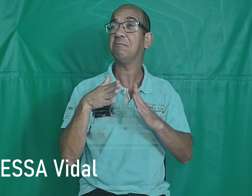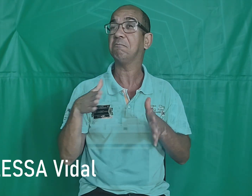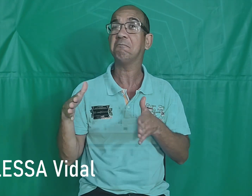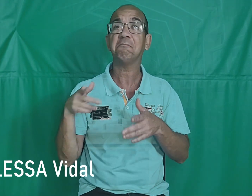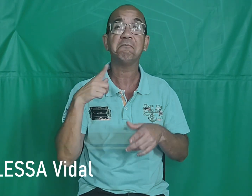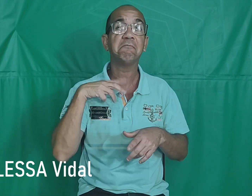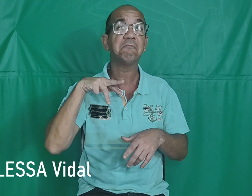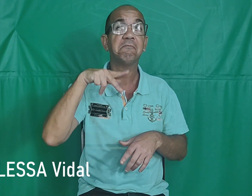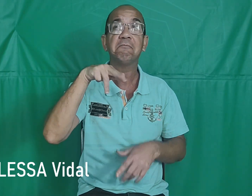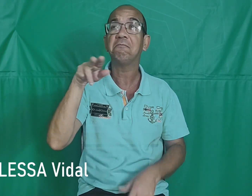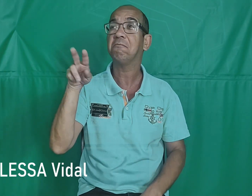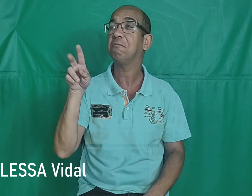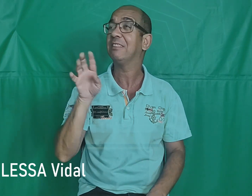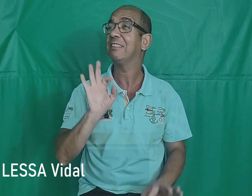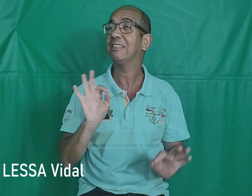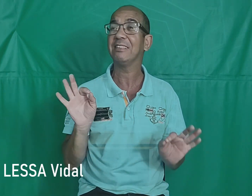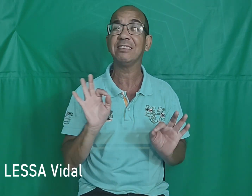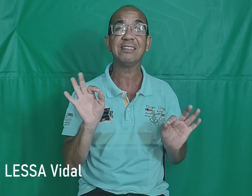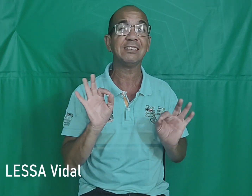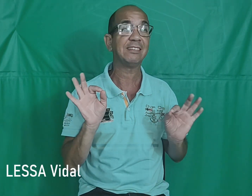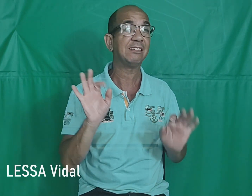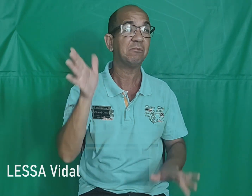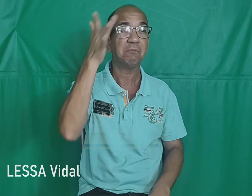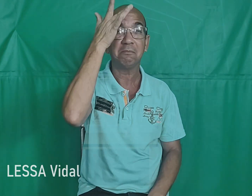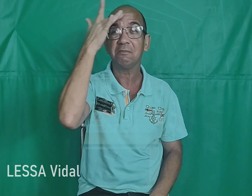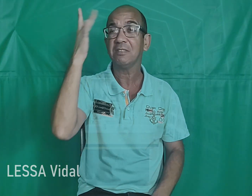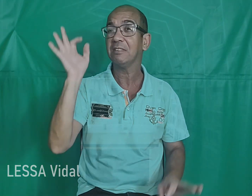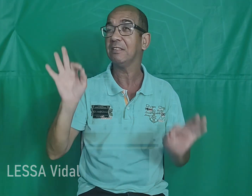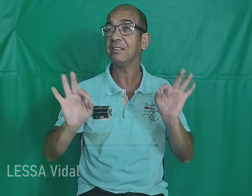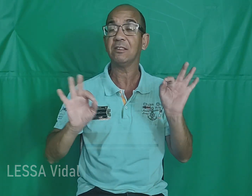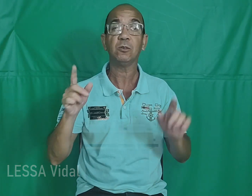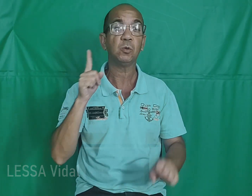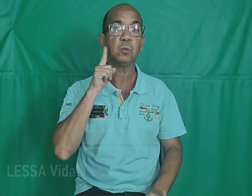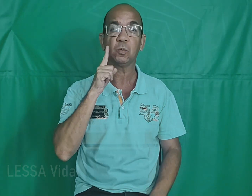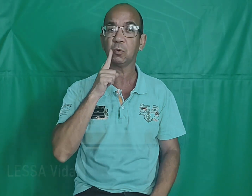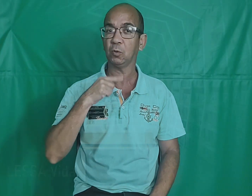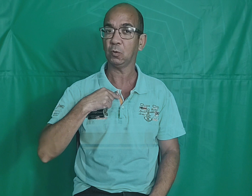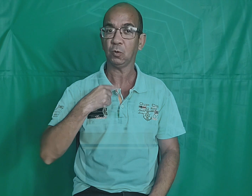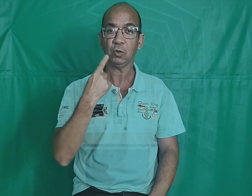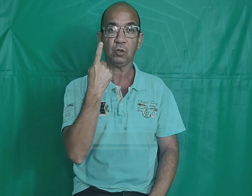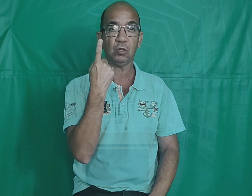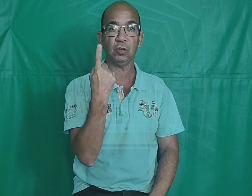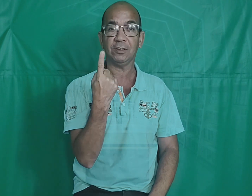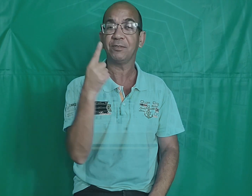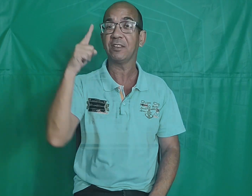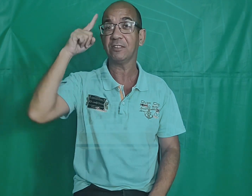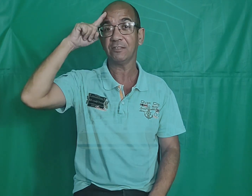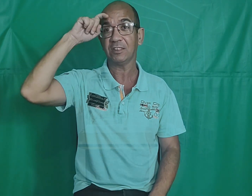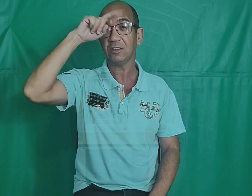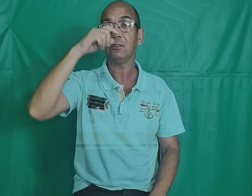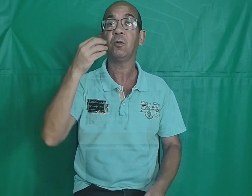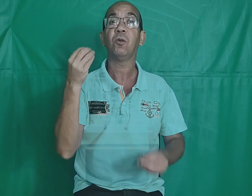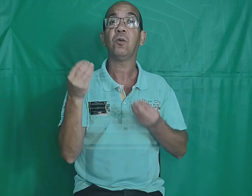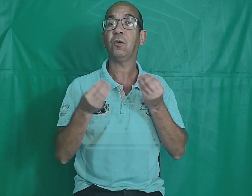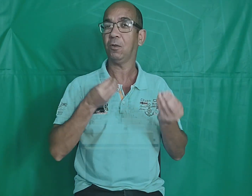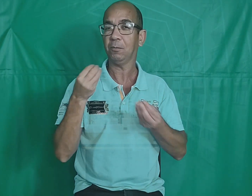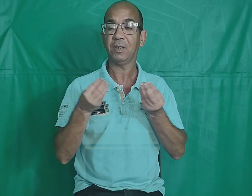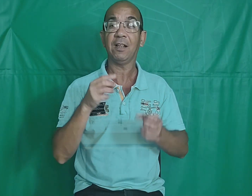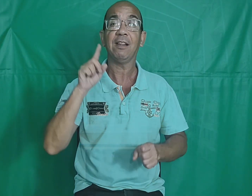difícil encontrar muitos surdos por lá. Parece que sou o único na região. Certa vez, enquanto estava